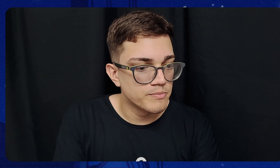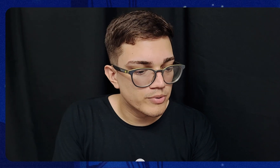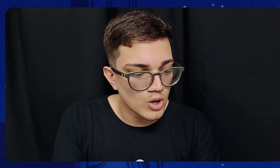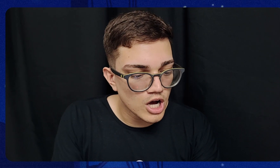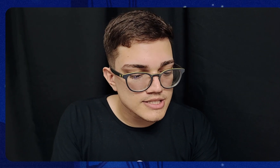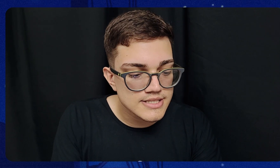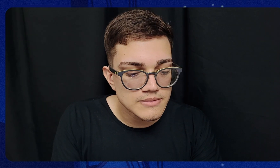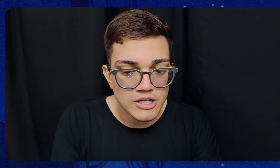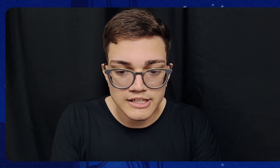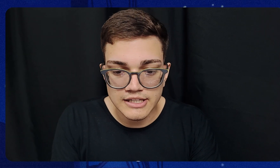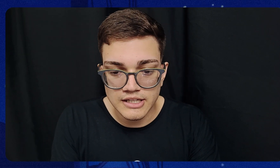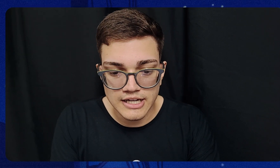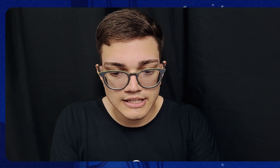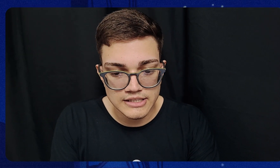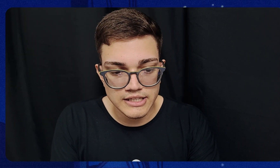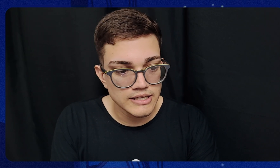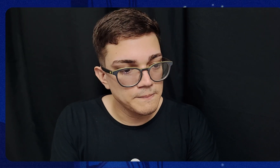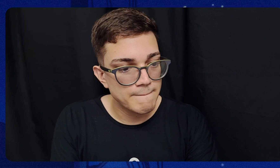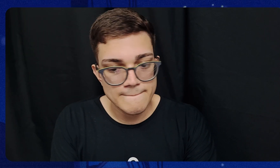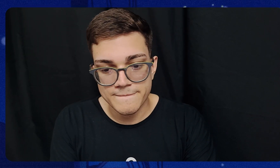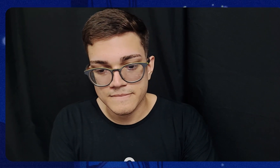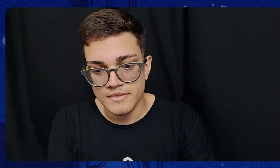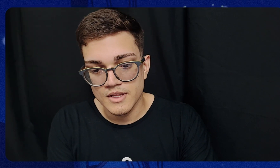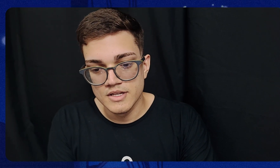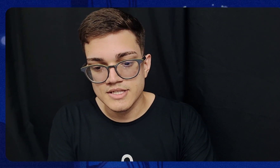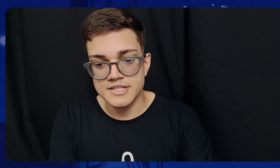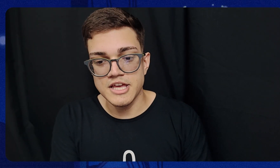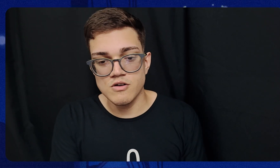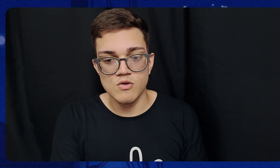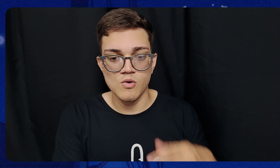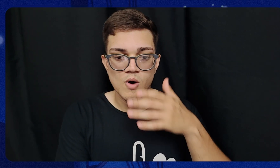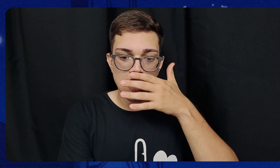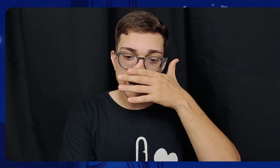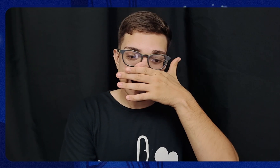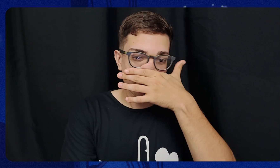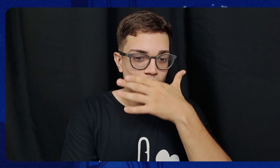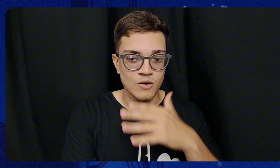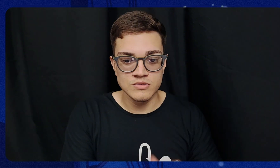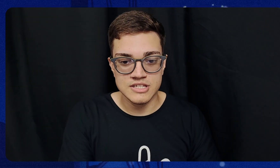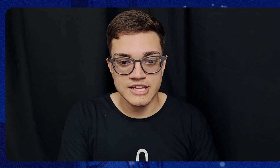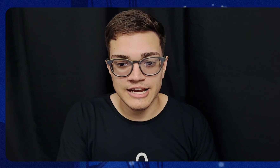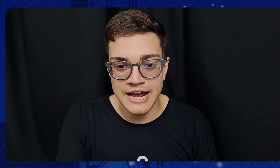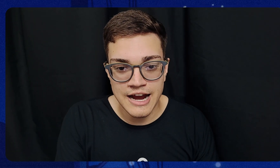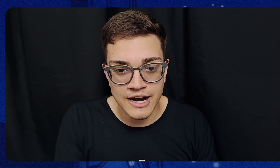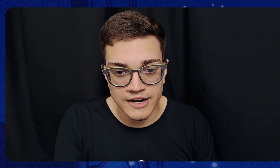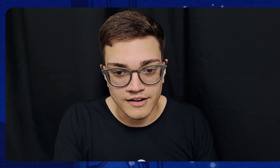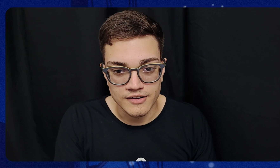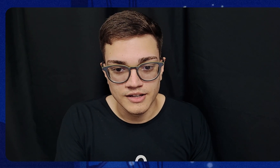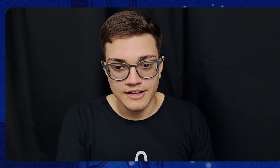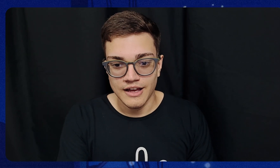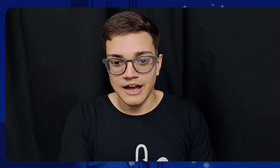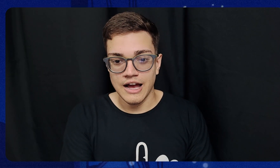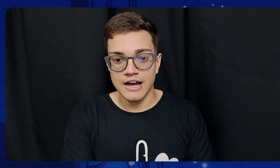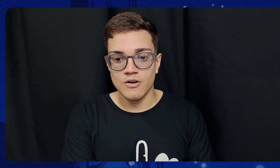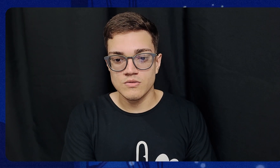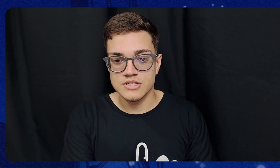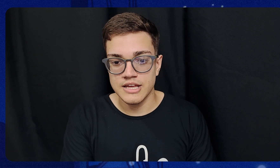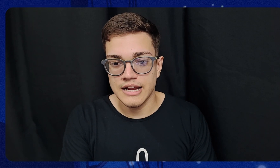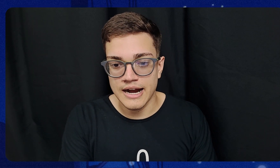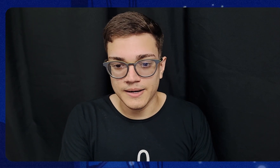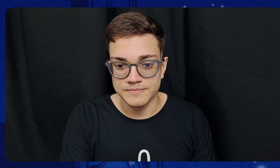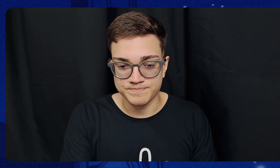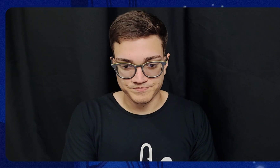para o próximo aqui, cadê? 5. Aconselhar.